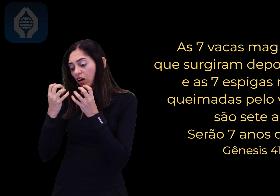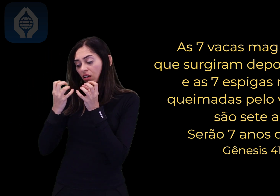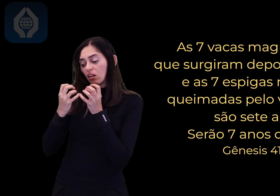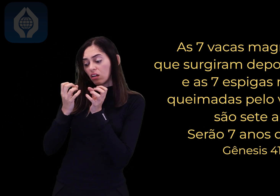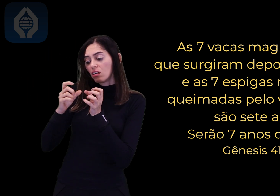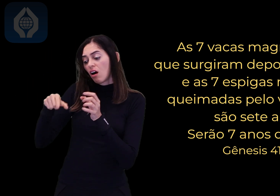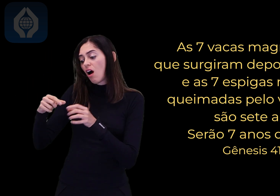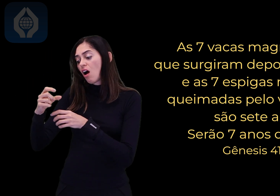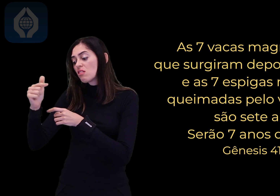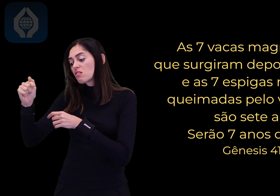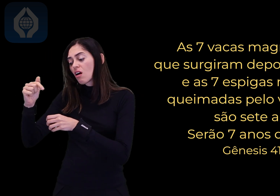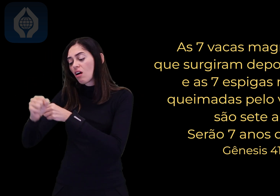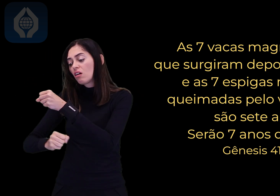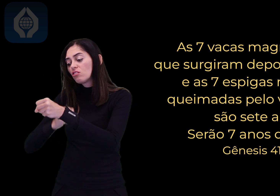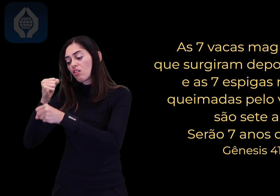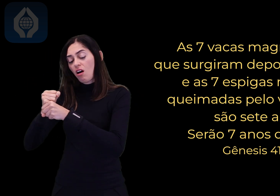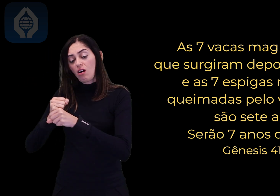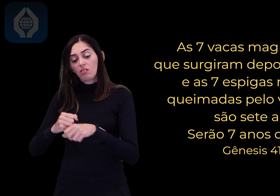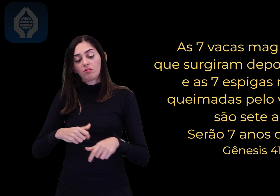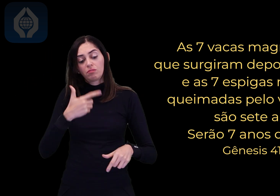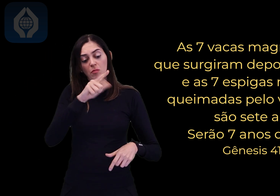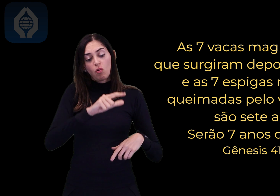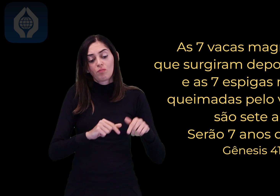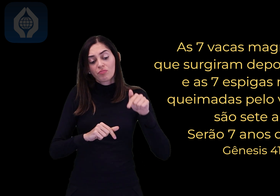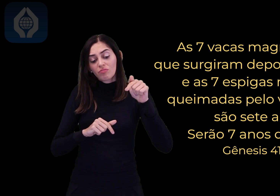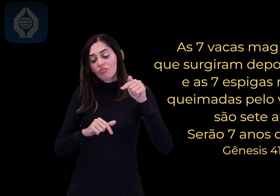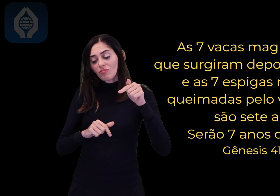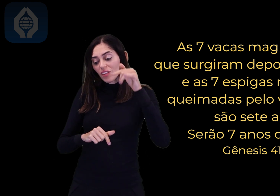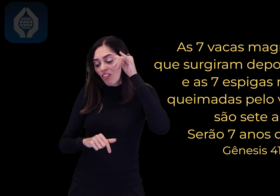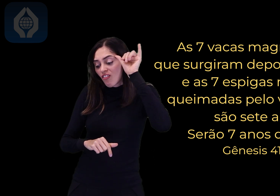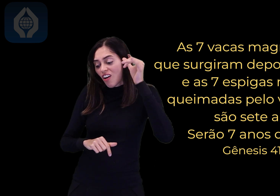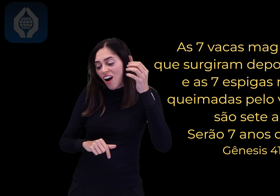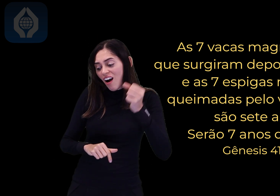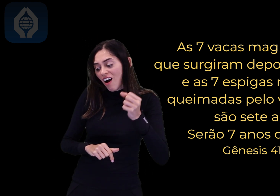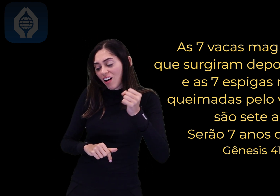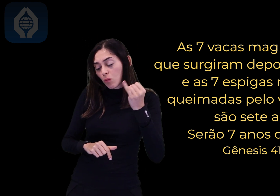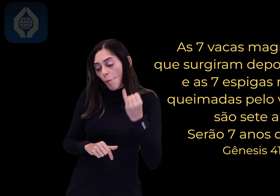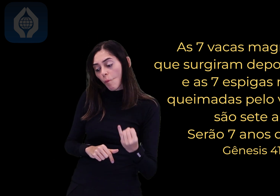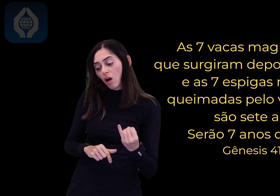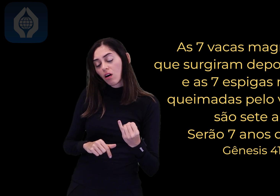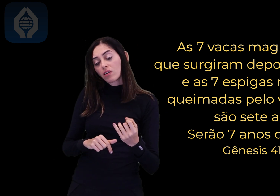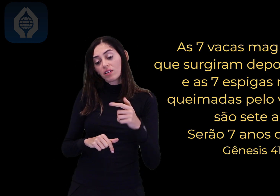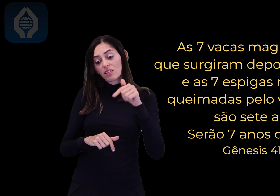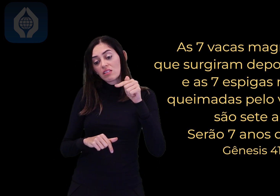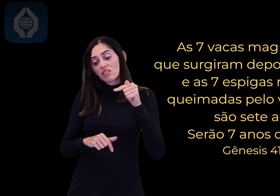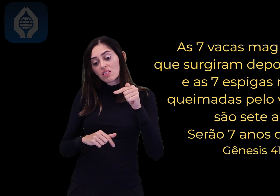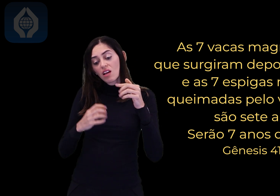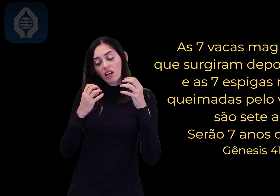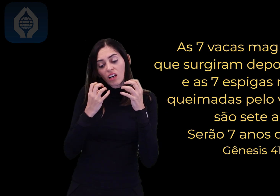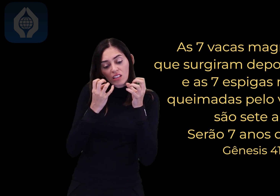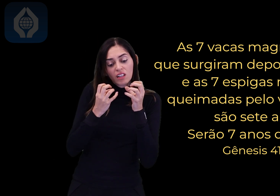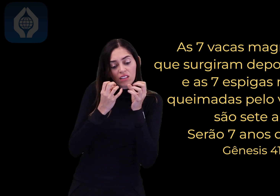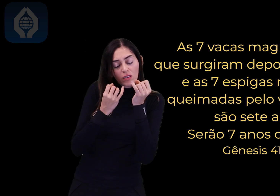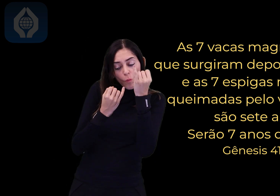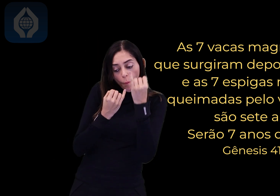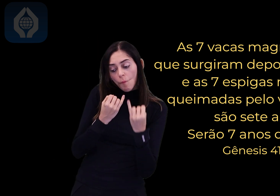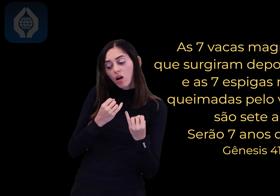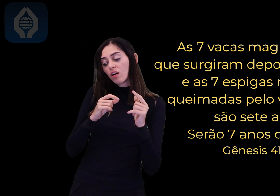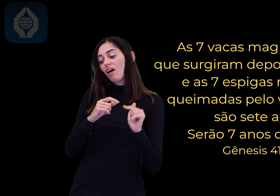As 7 vacas magras e feias que surgiram depois das outras, e as 7 espigas mirradas queimadas pelo vento leste,